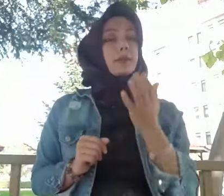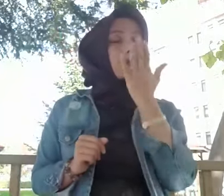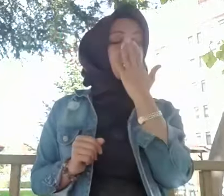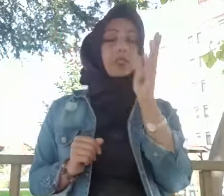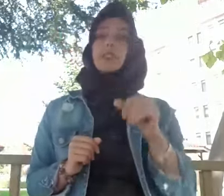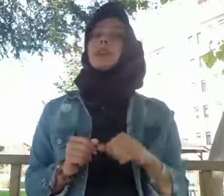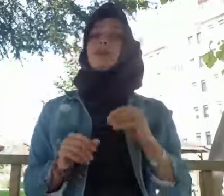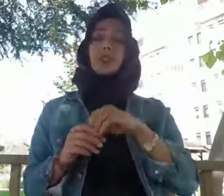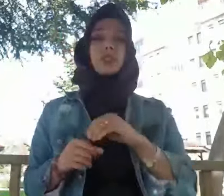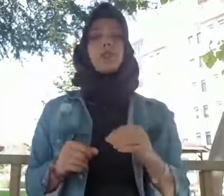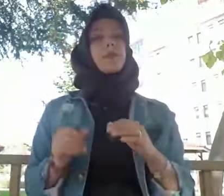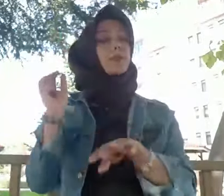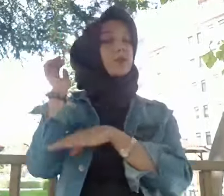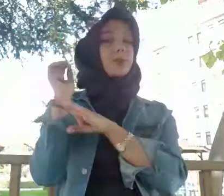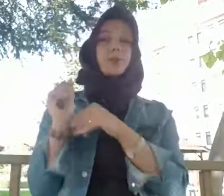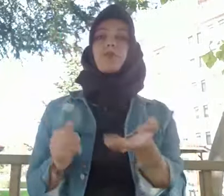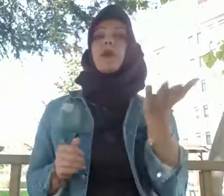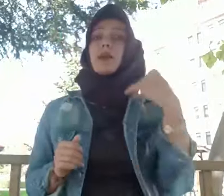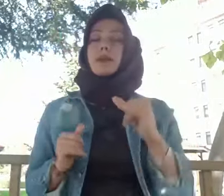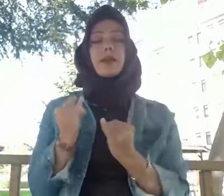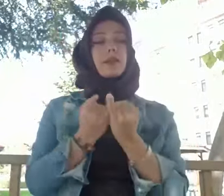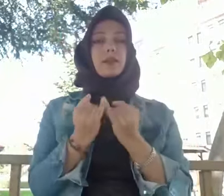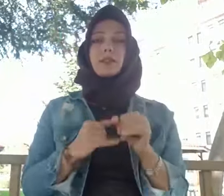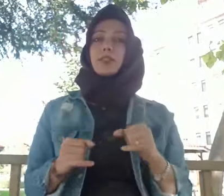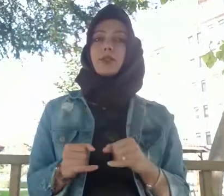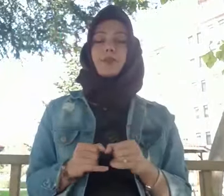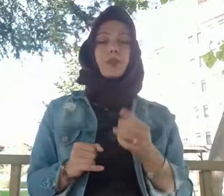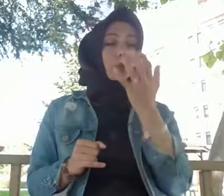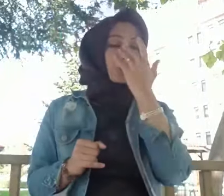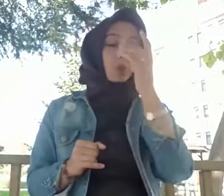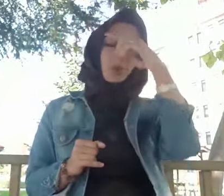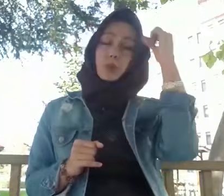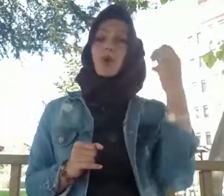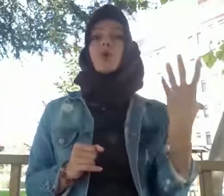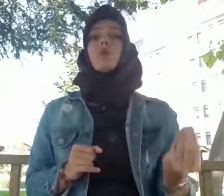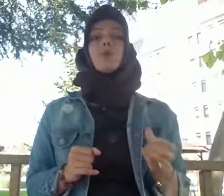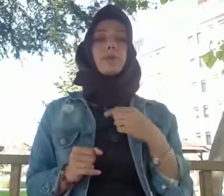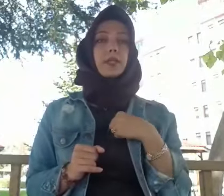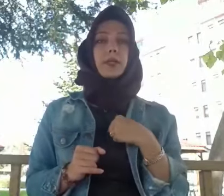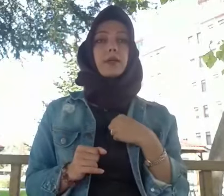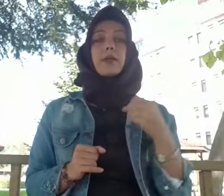Gel kardeşim, umut ol bana. Işığım ol kan